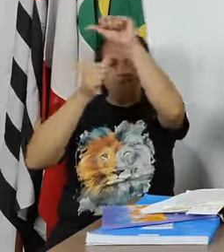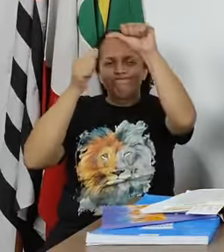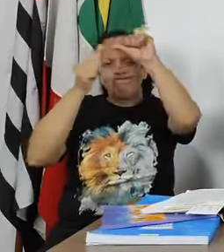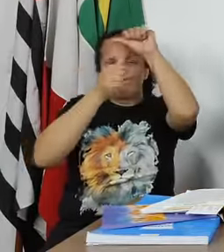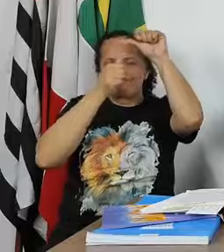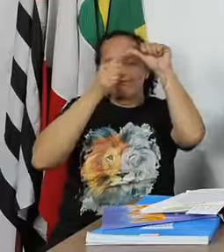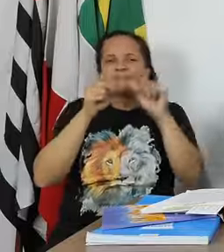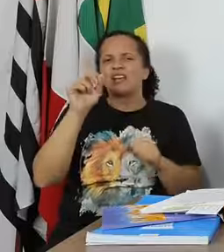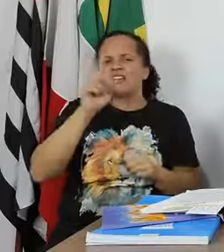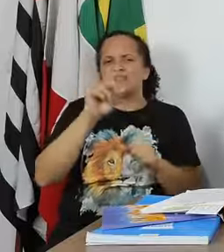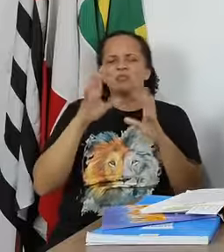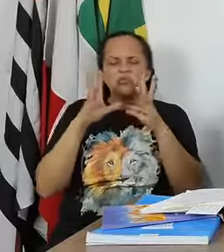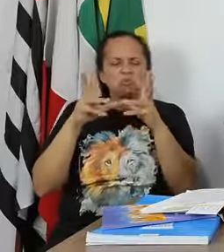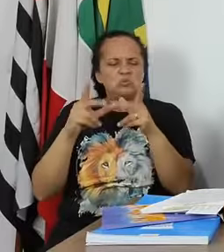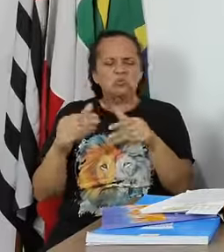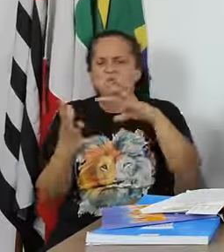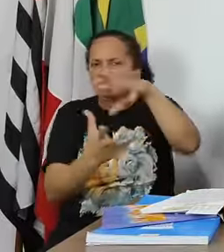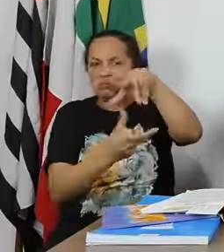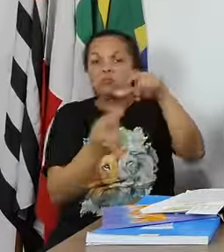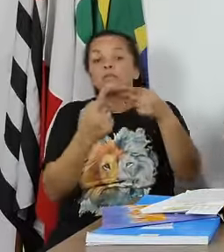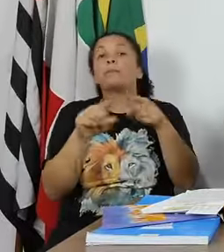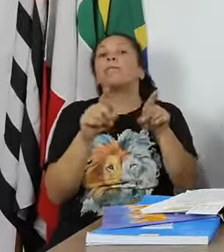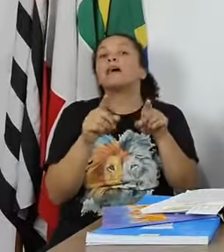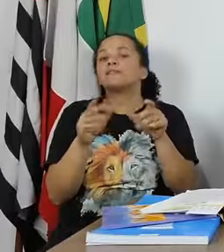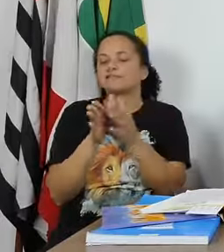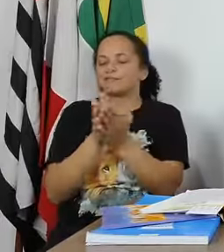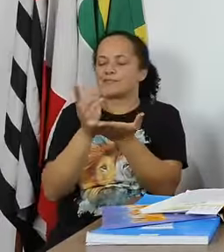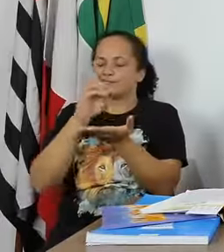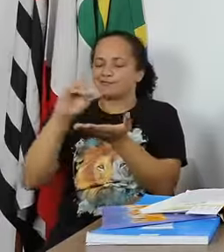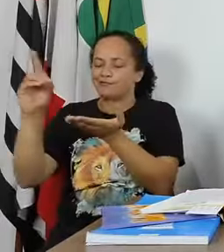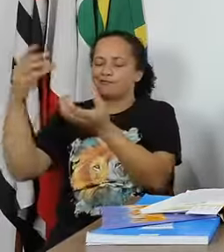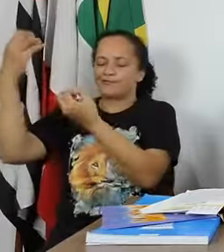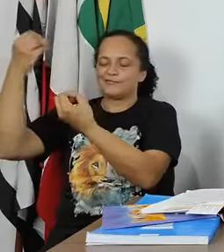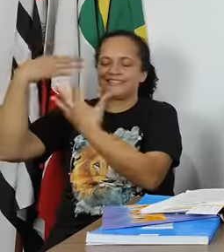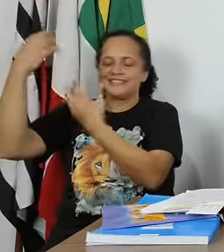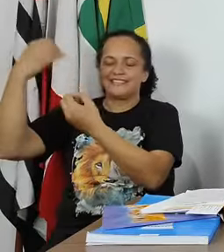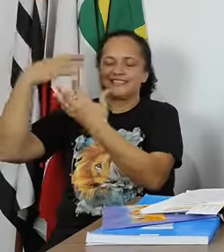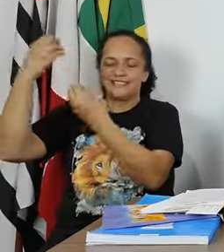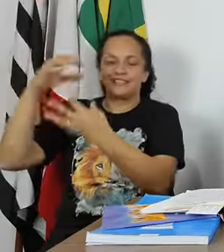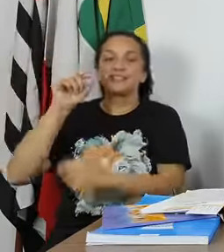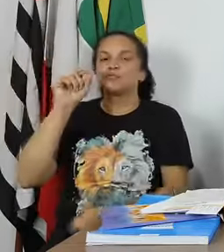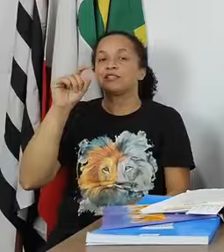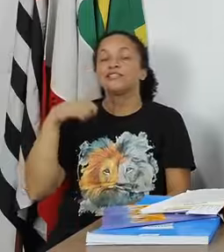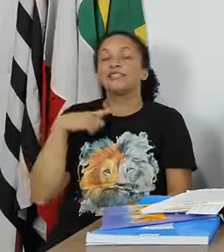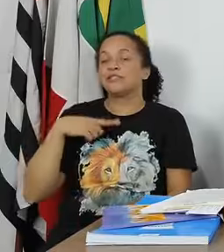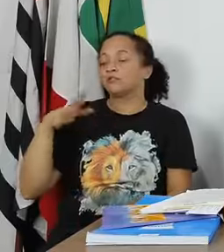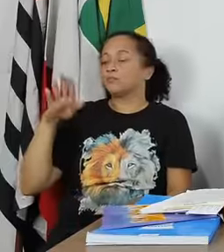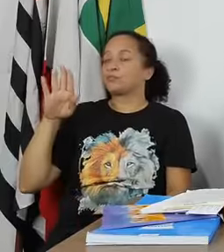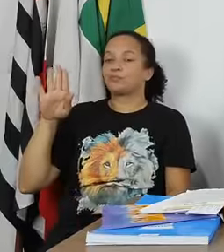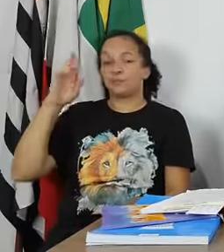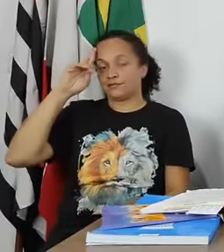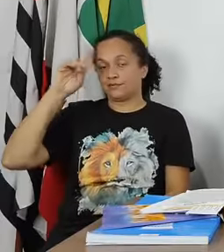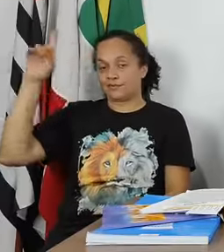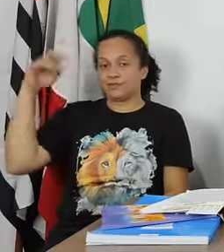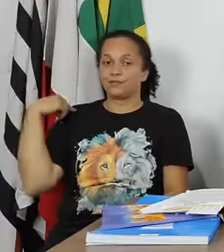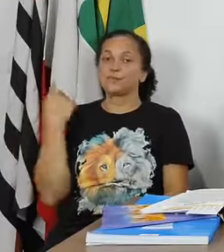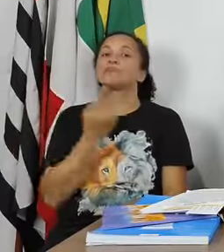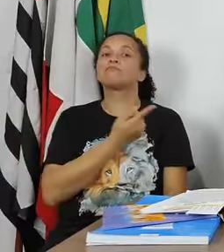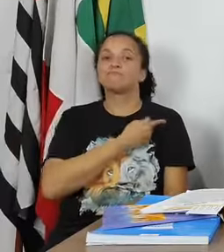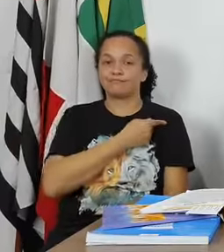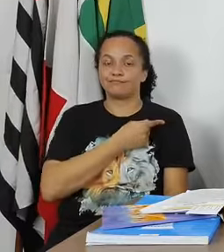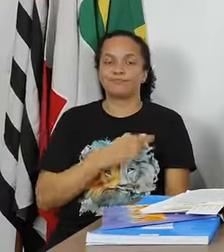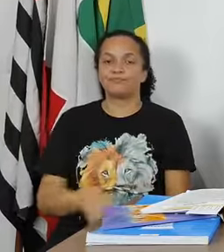conceitos mundanos, mas o que a palavra diz, o que a palavra nos ensina, o que o Senhor prometeu para nós. Amém? Tanto é verdade